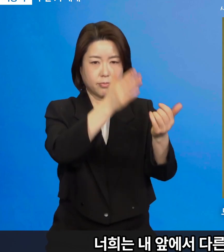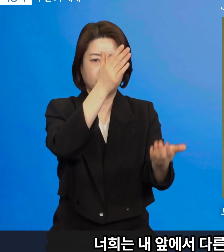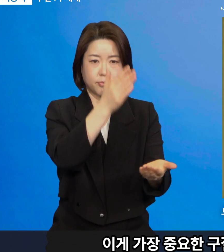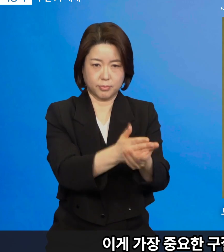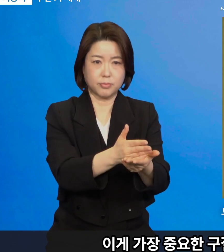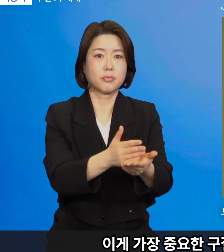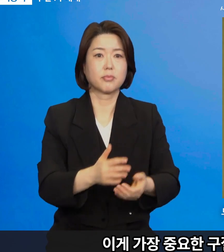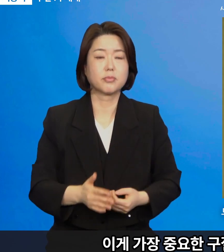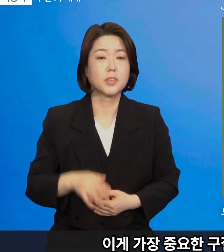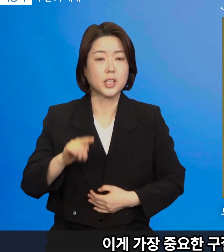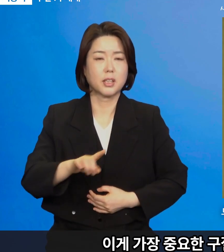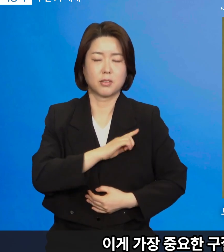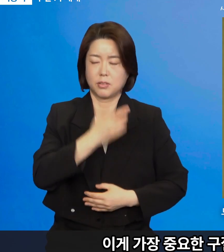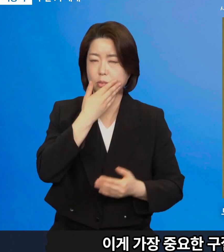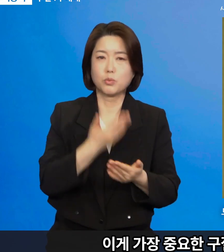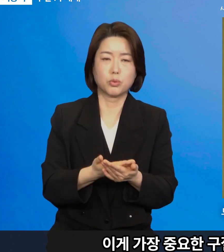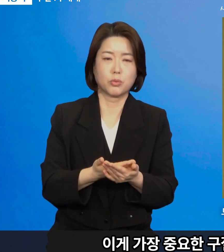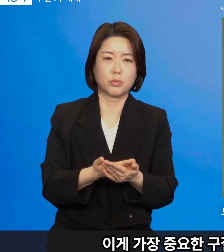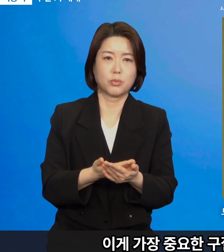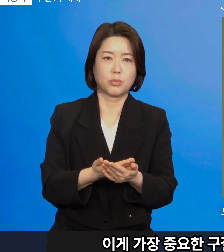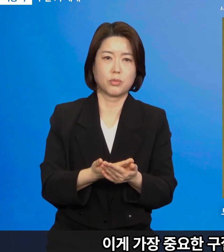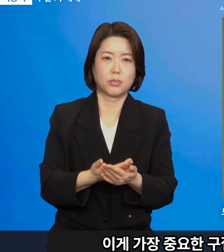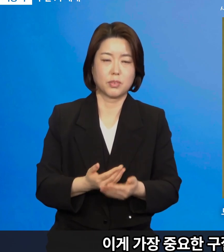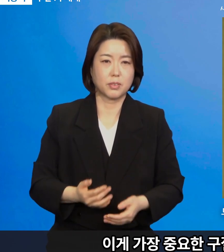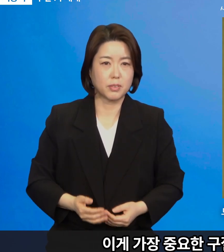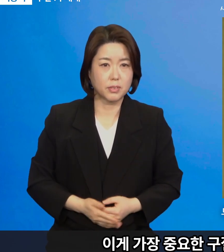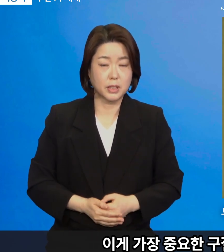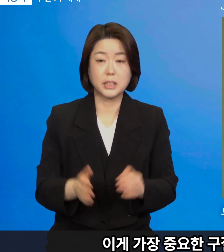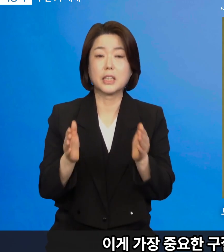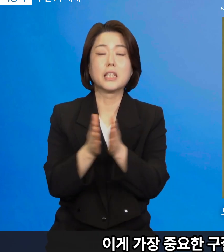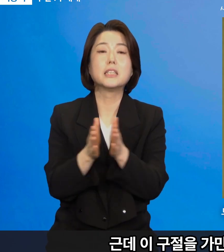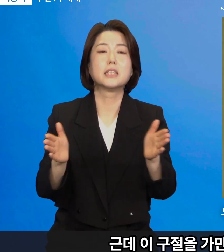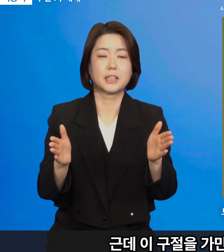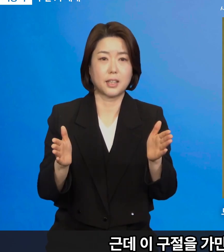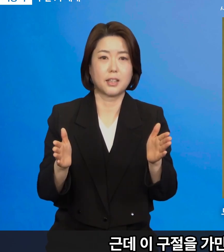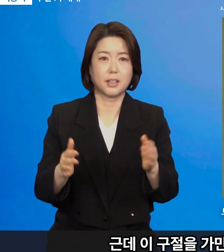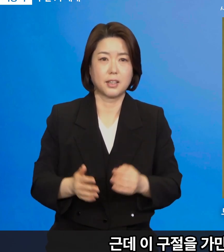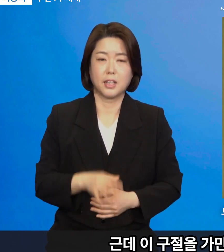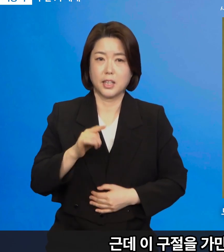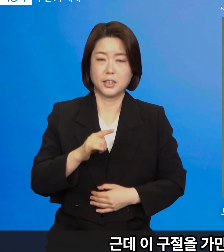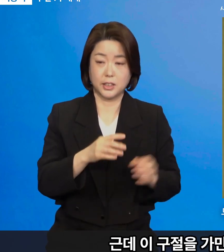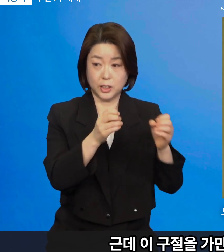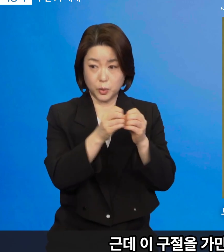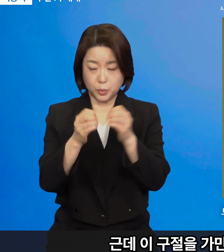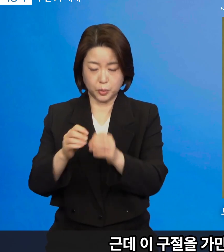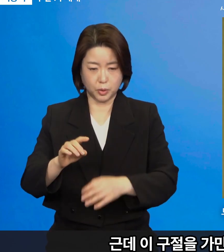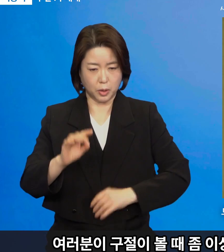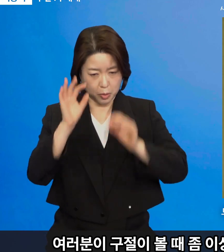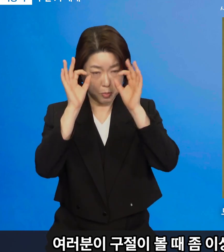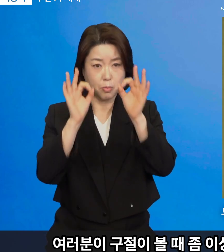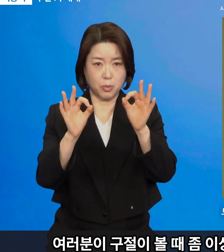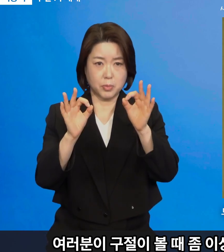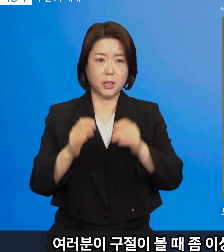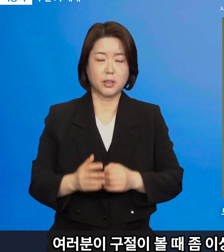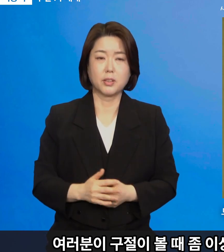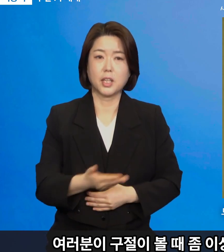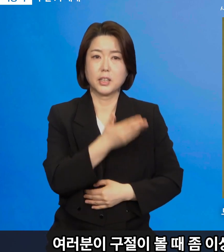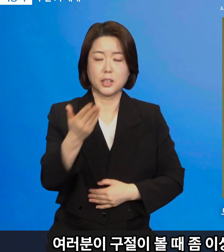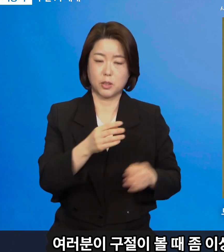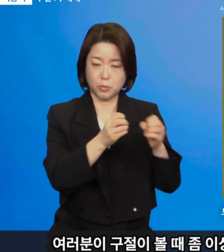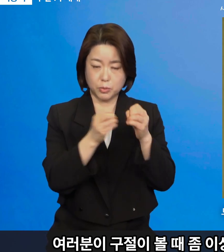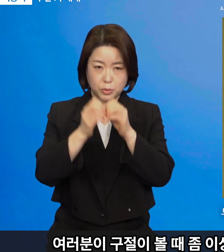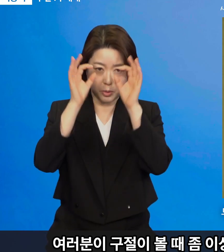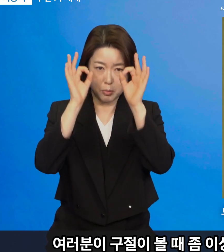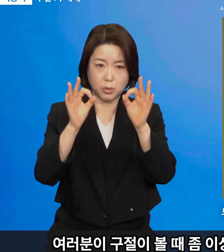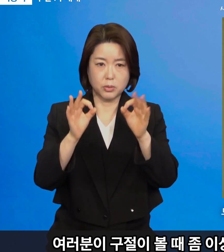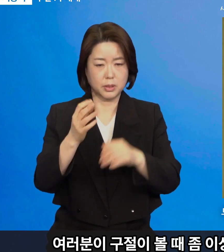못한다. 이게 가장 중요한 구절이에요. 이 시작입니다. 근데 이 구절을 가만히 보시기 바랍니다. 여러분 이 구절을 볼 때 좀